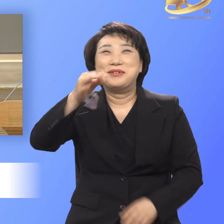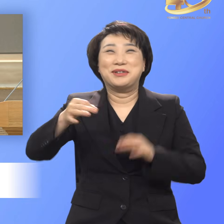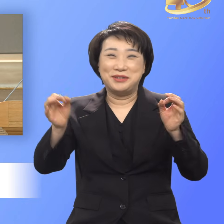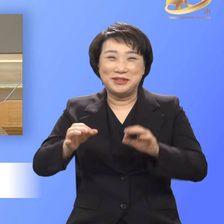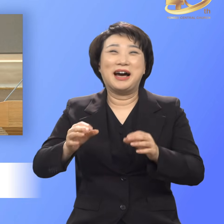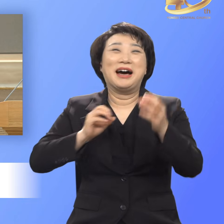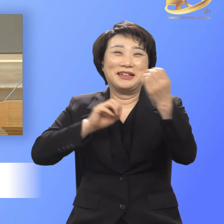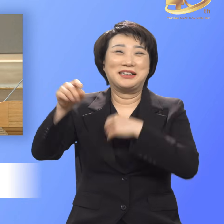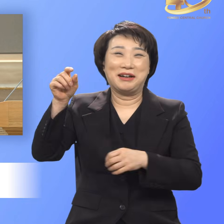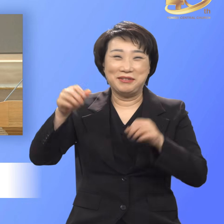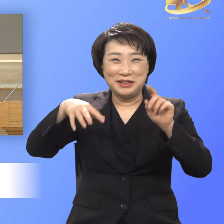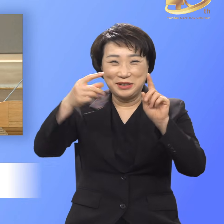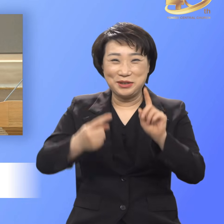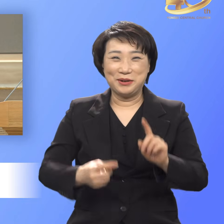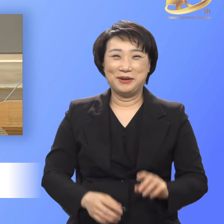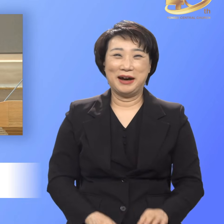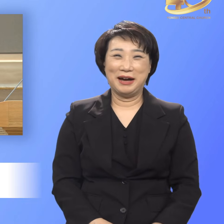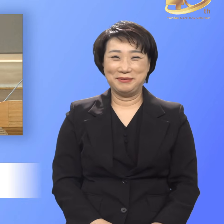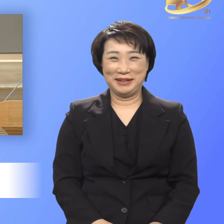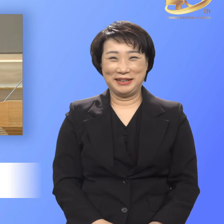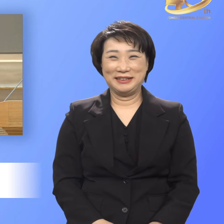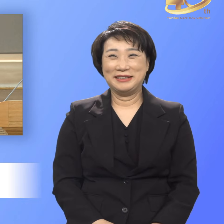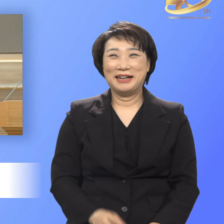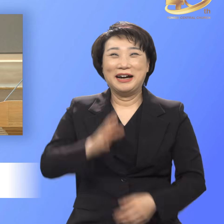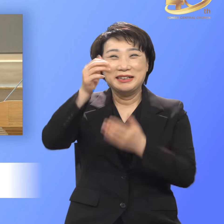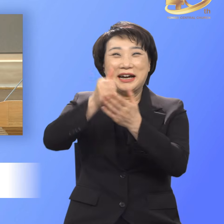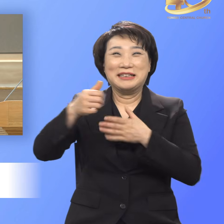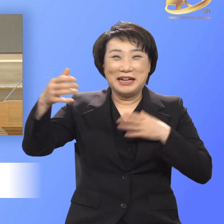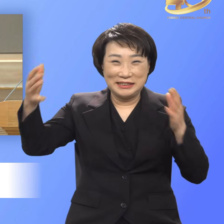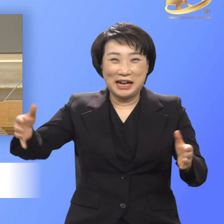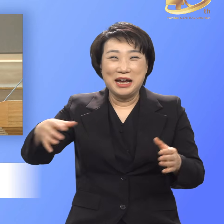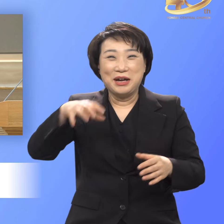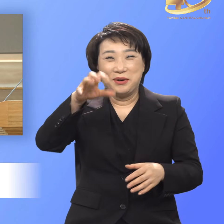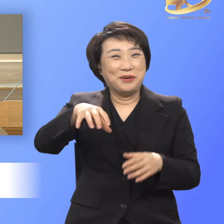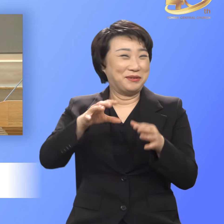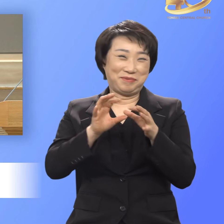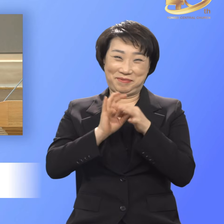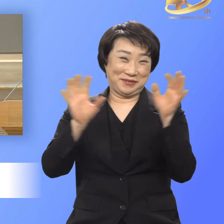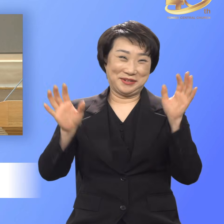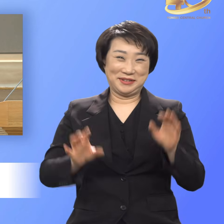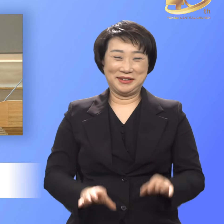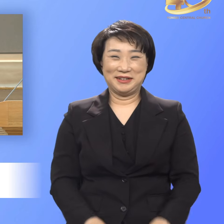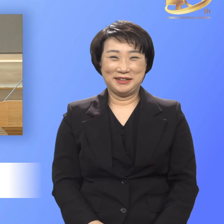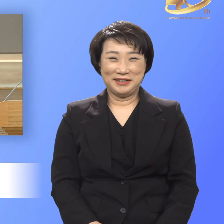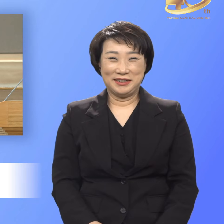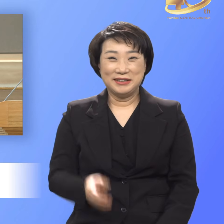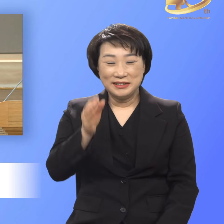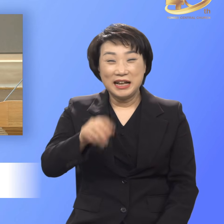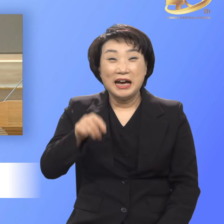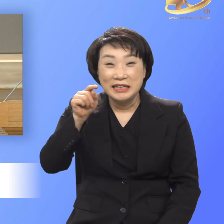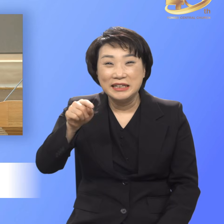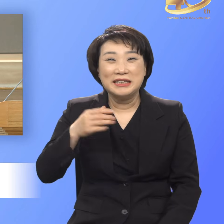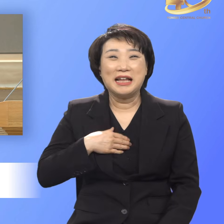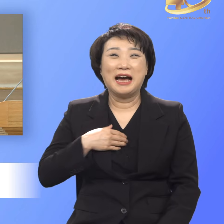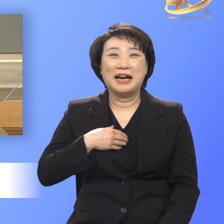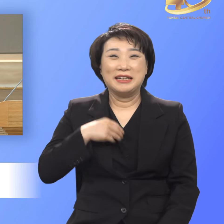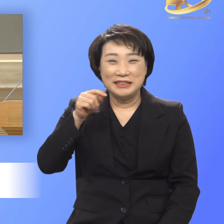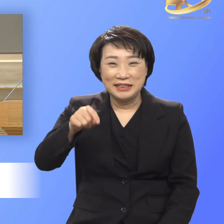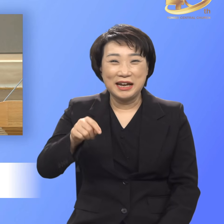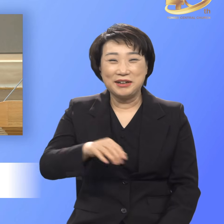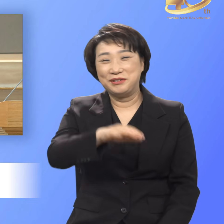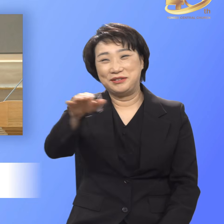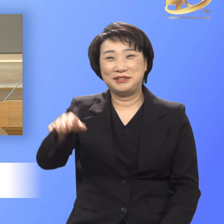응답하신다고. 하나님과 나와는 공간이 없다 이 말이에요. 그러나 그것이 우리의 공간이라 이